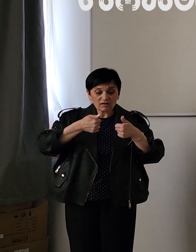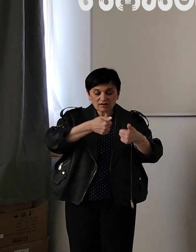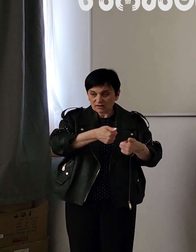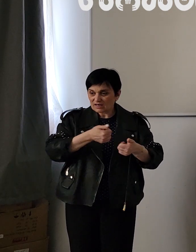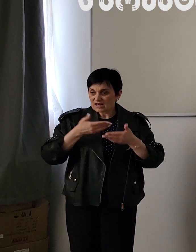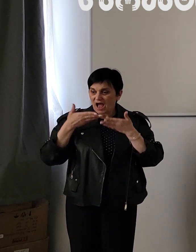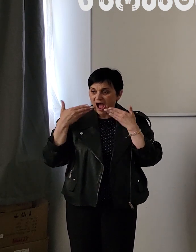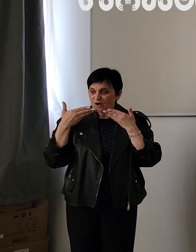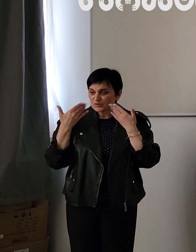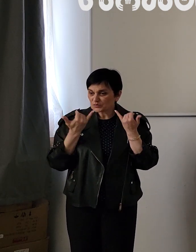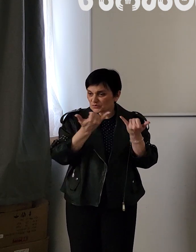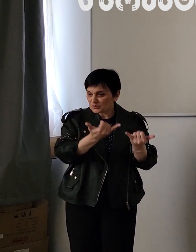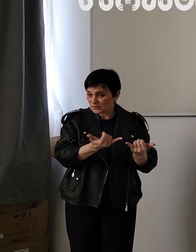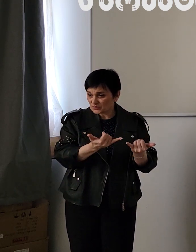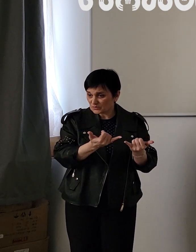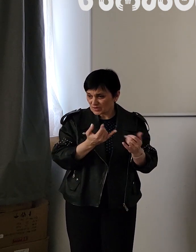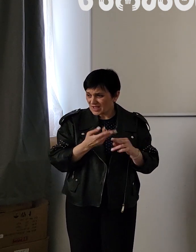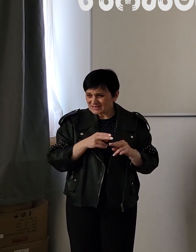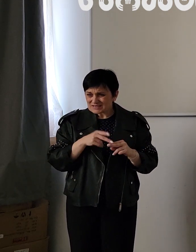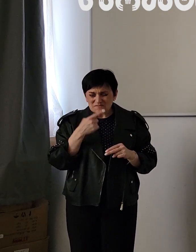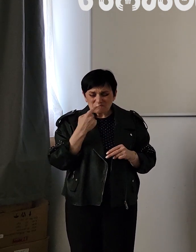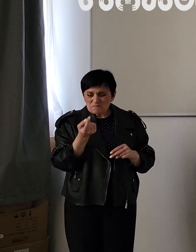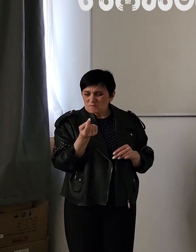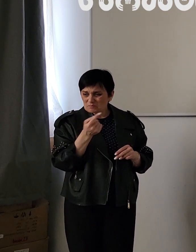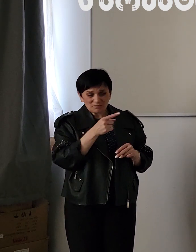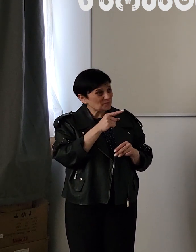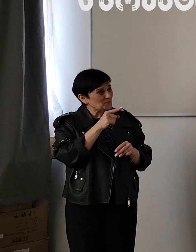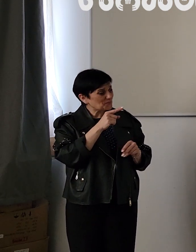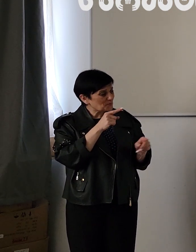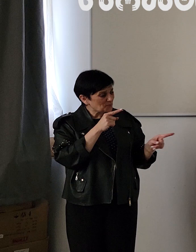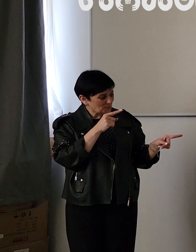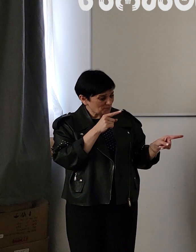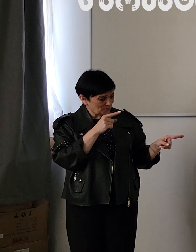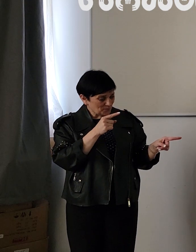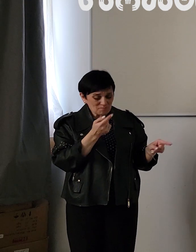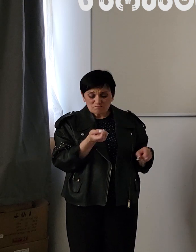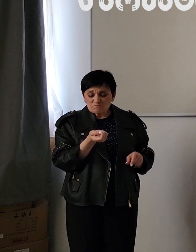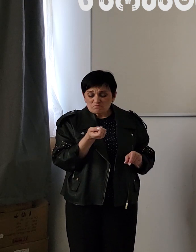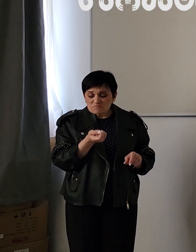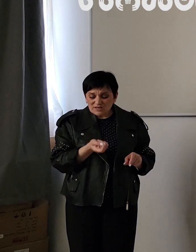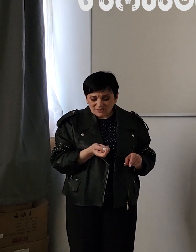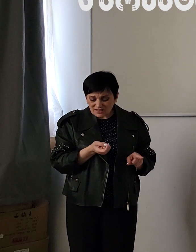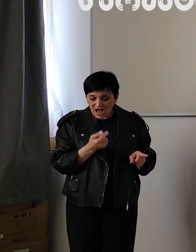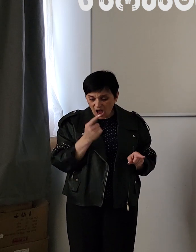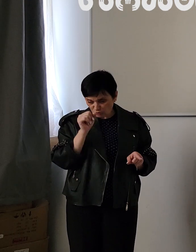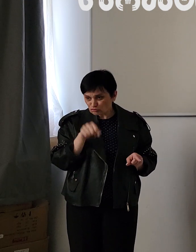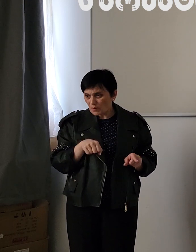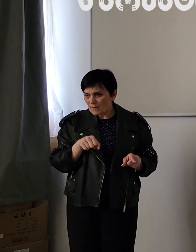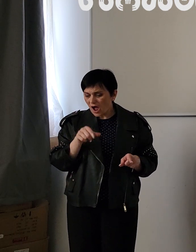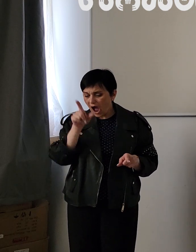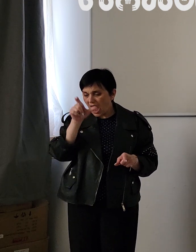გაუადვილა. ეგ არის მთავარი. ეს ძალიან მცირე რაღაცა იმ მრავალიდან, რაც შეიძლება ერთმა ადამიანმა